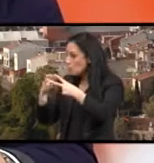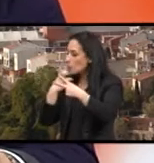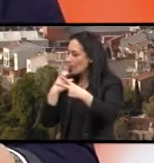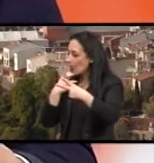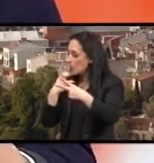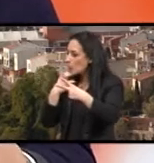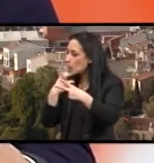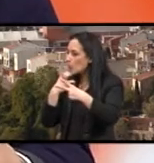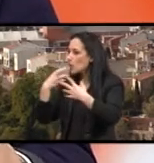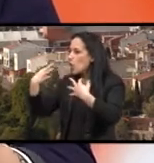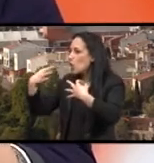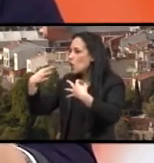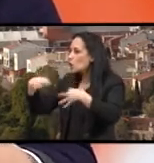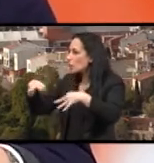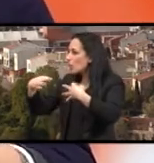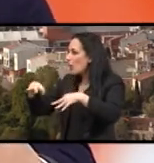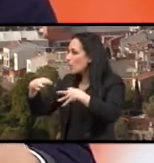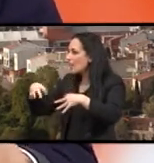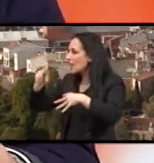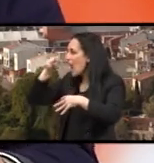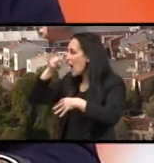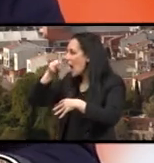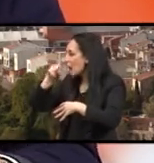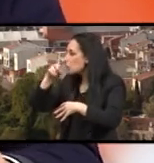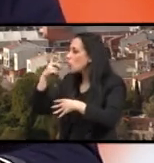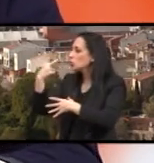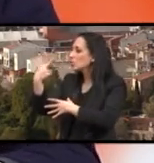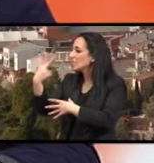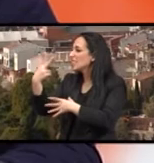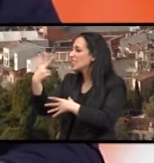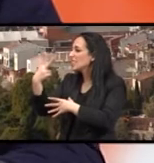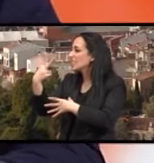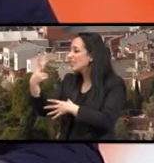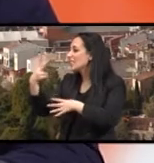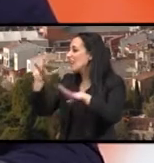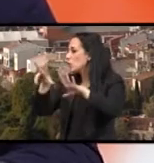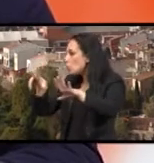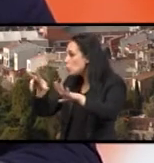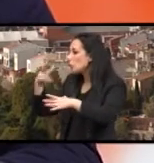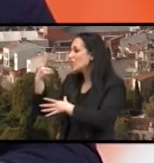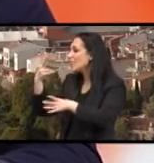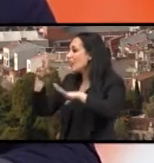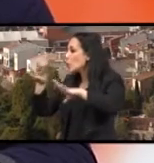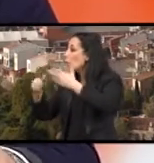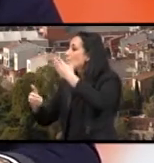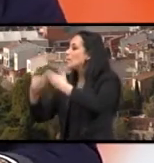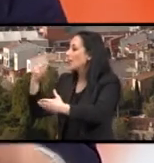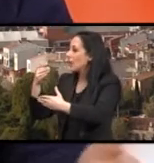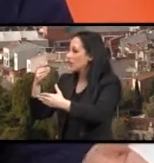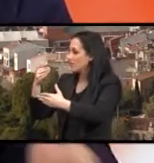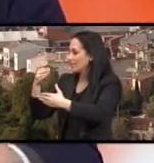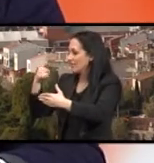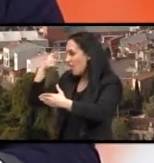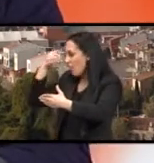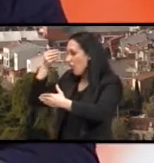acostuma a anar sobre els 30 pico, 39, 38, a començar un procés de demència. Clar, això ha passat sempre, i